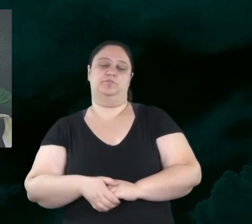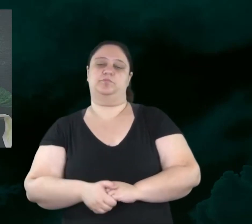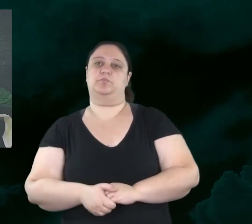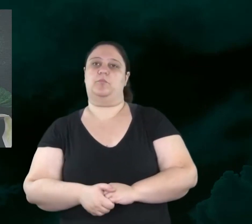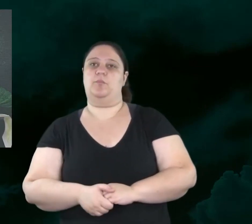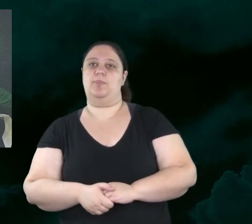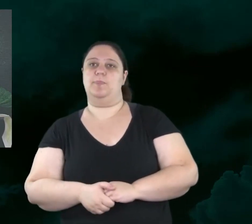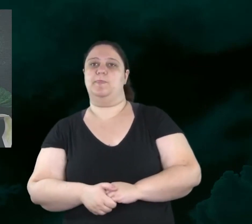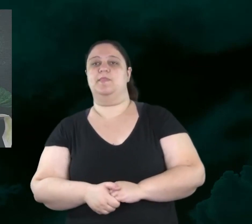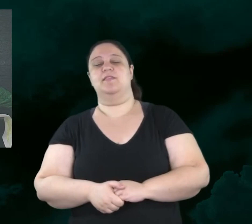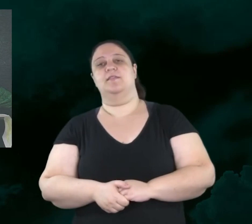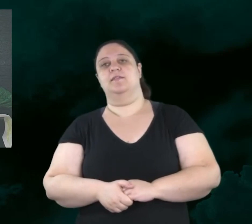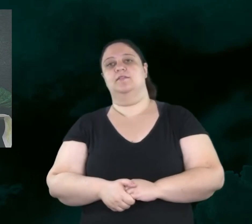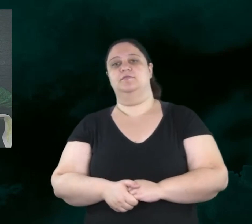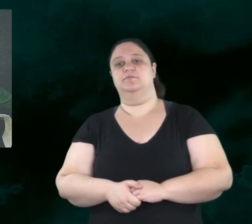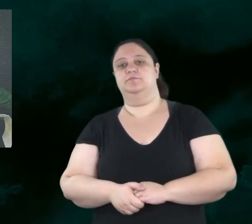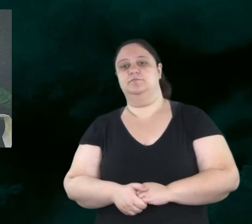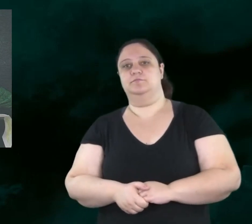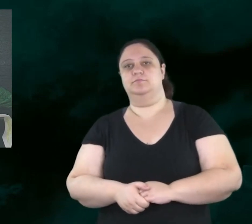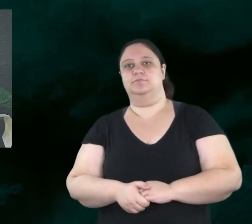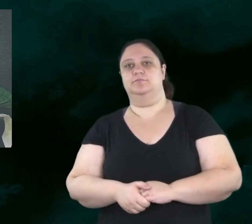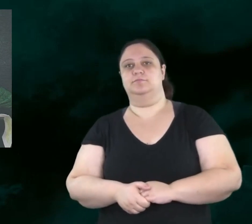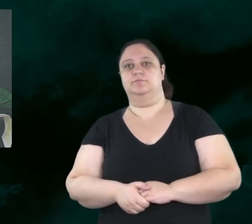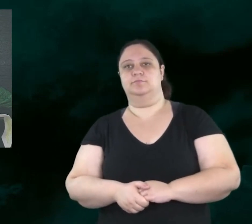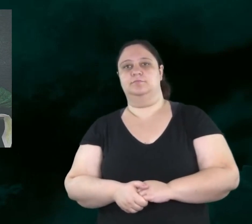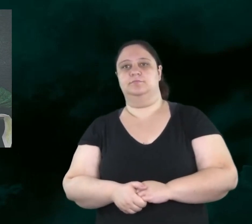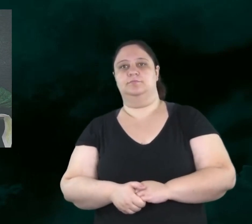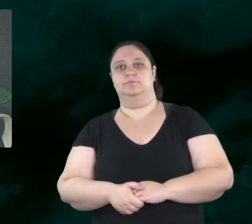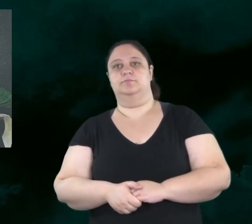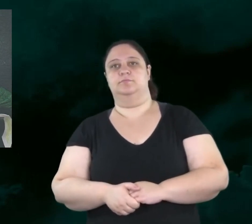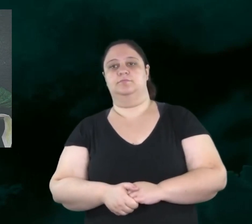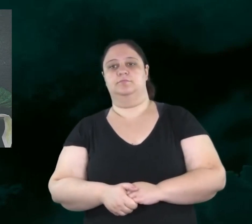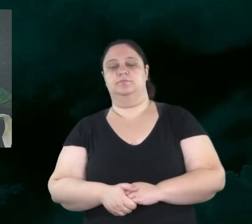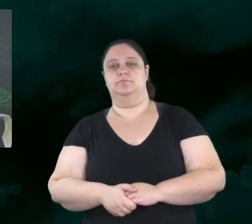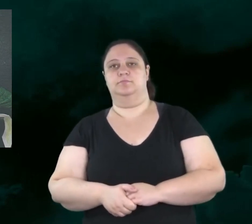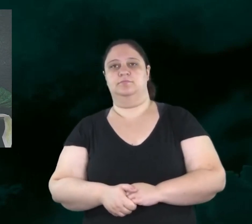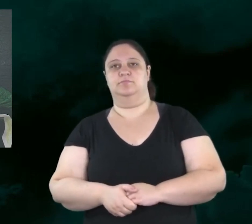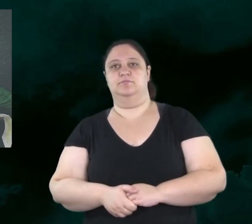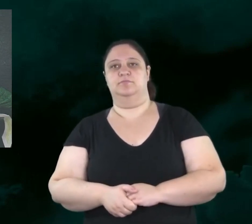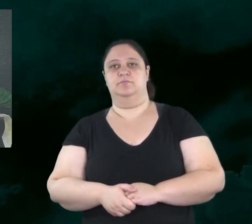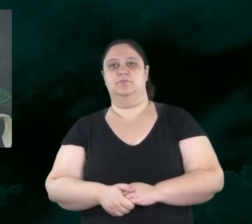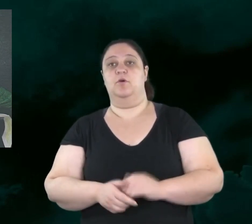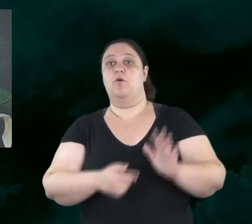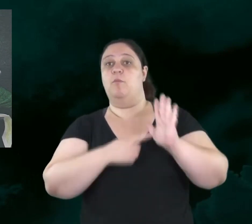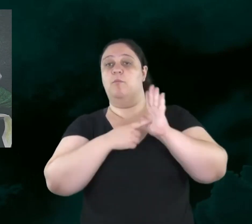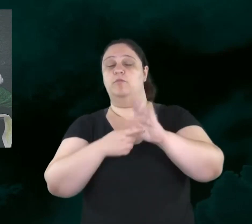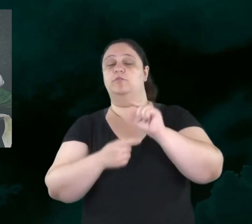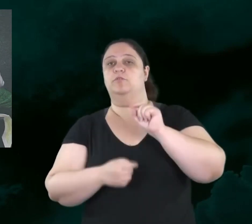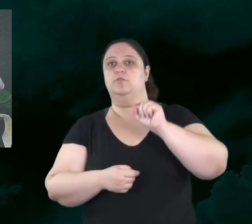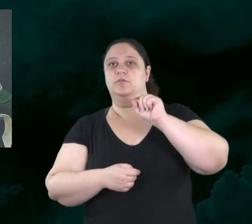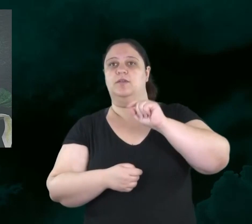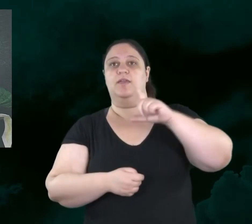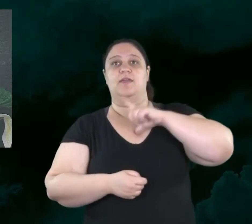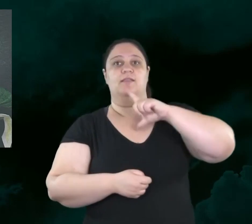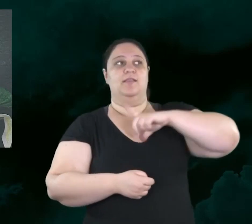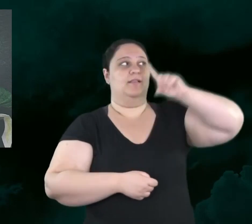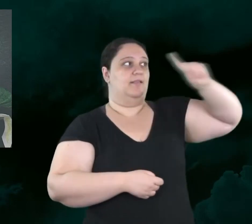para ver que há um Senhor assentado sobre um alto sublime